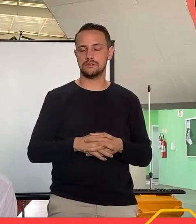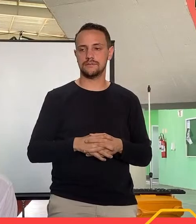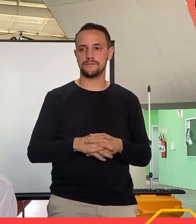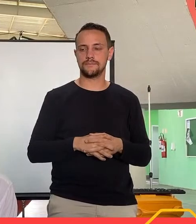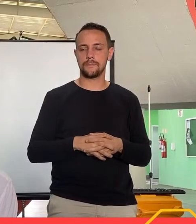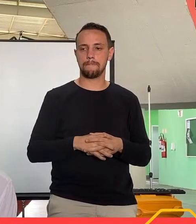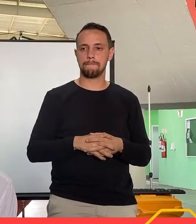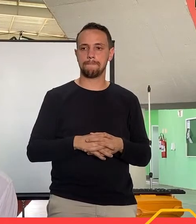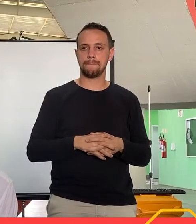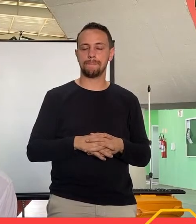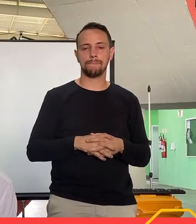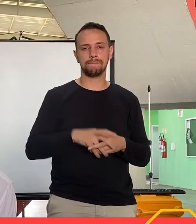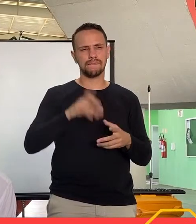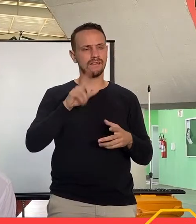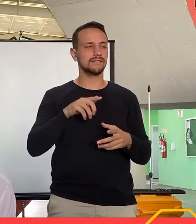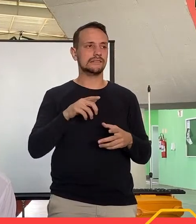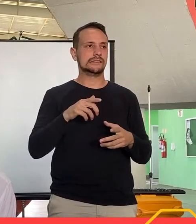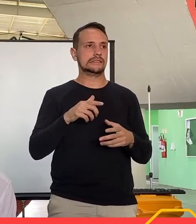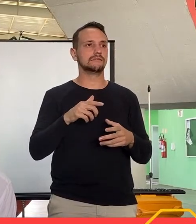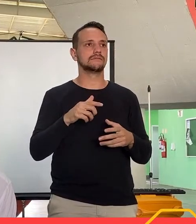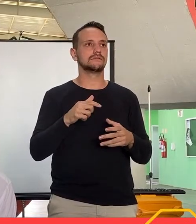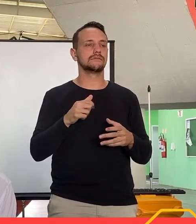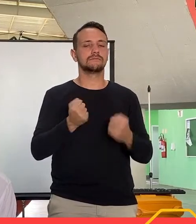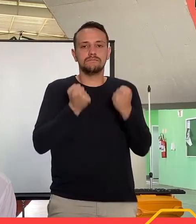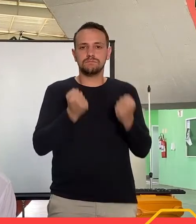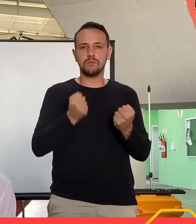Esse é o maior problema